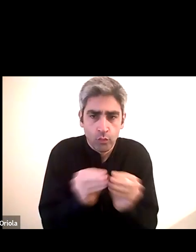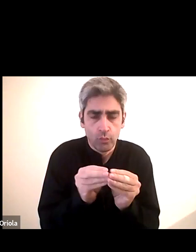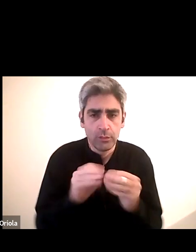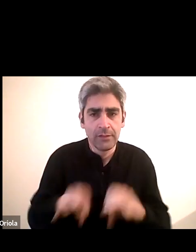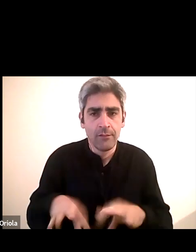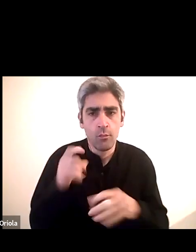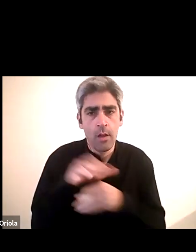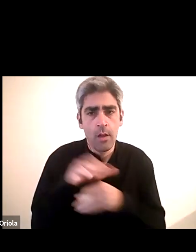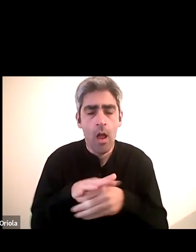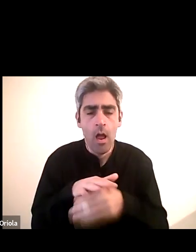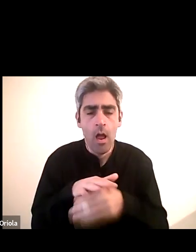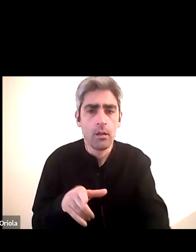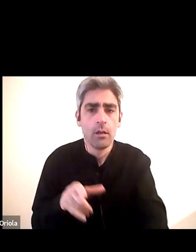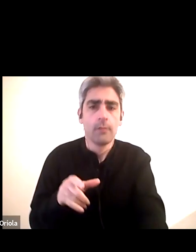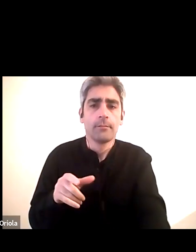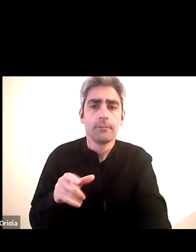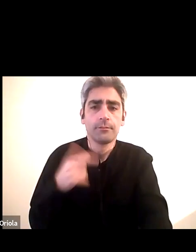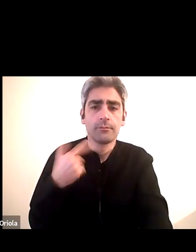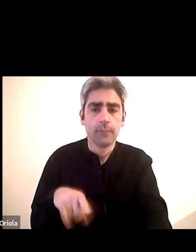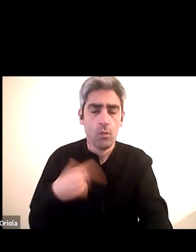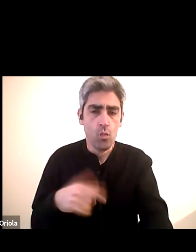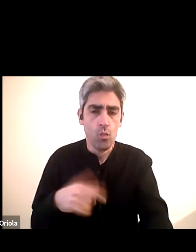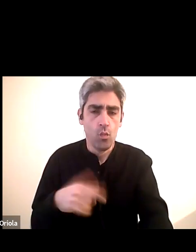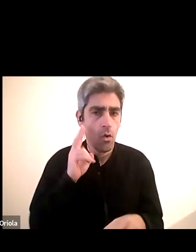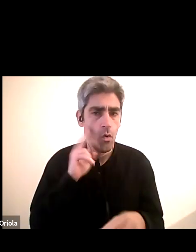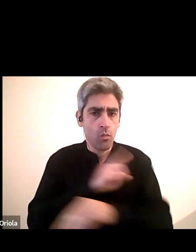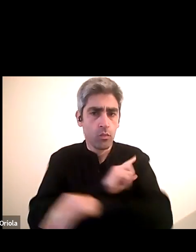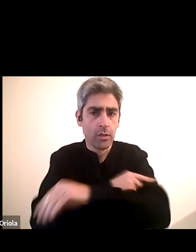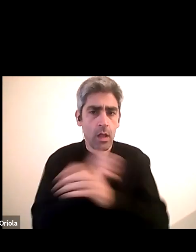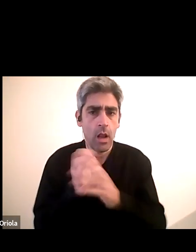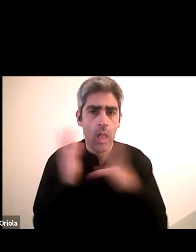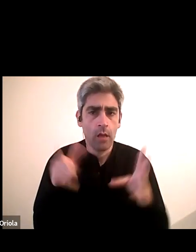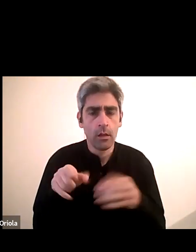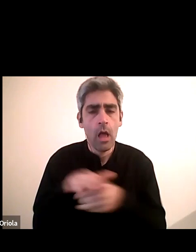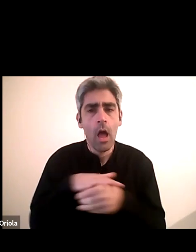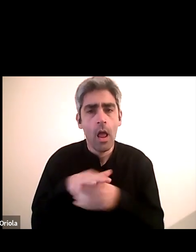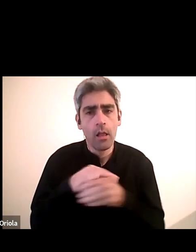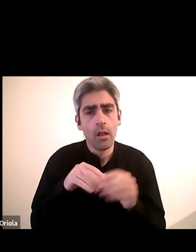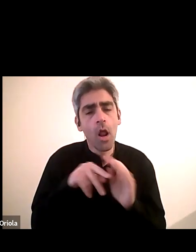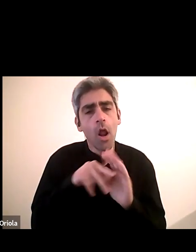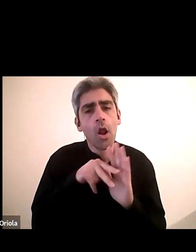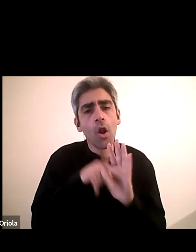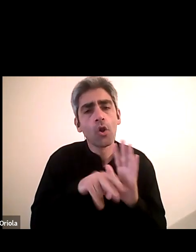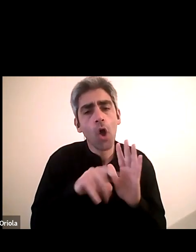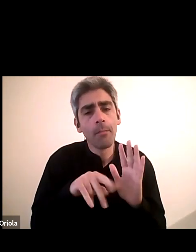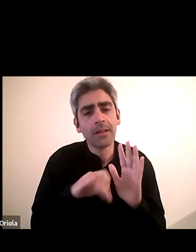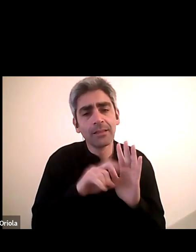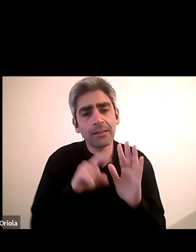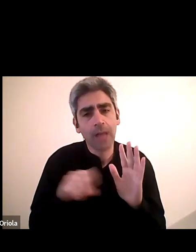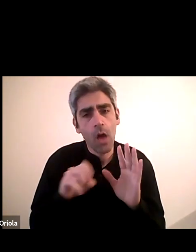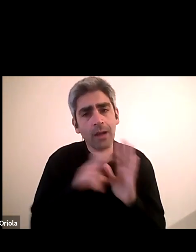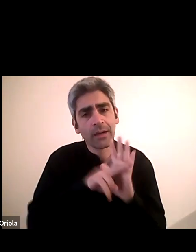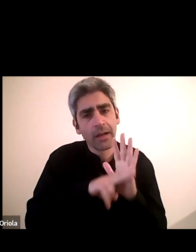tem uma pujança enorme, é a área da normalização técnica, que é